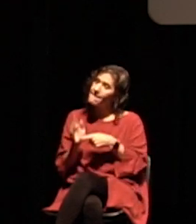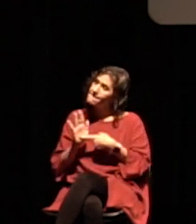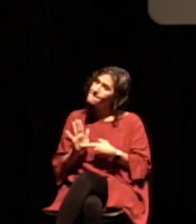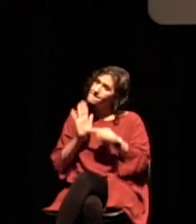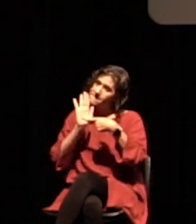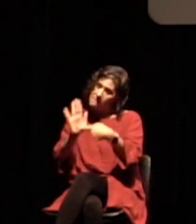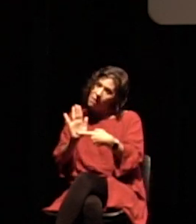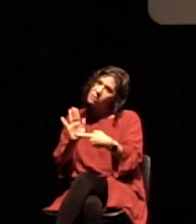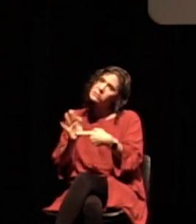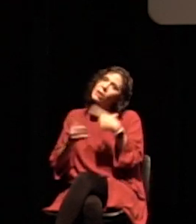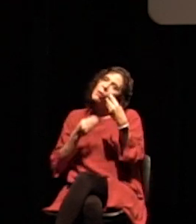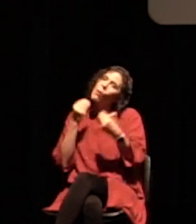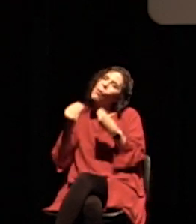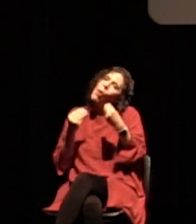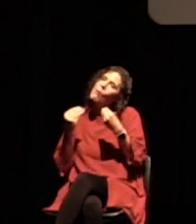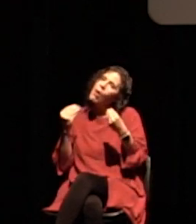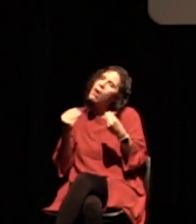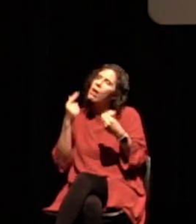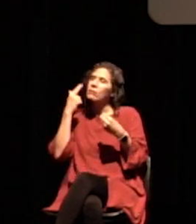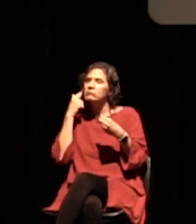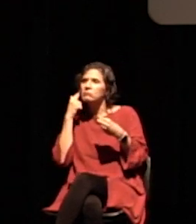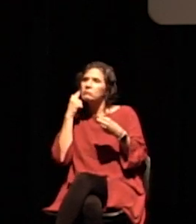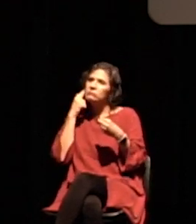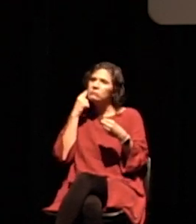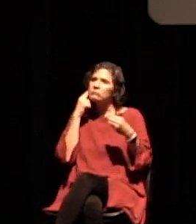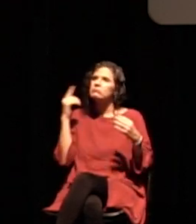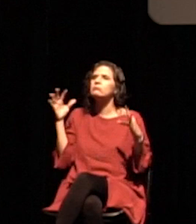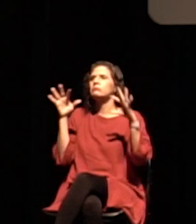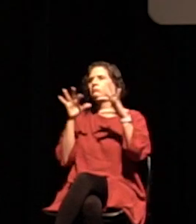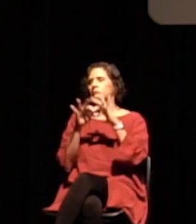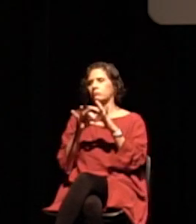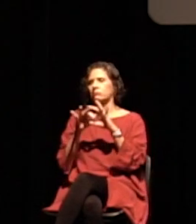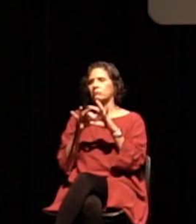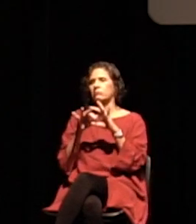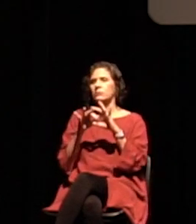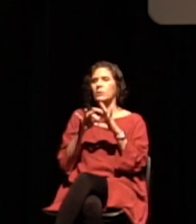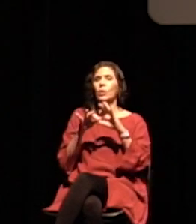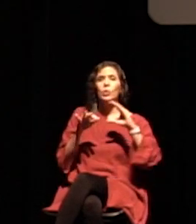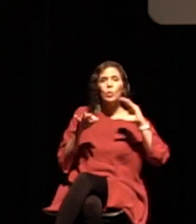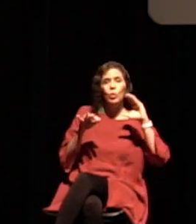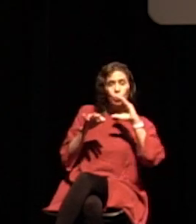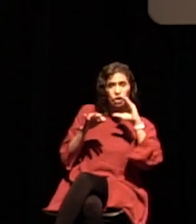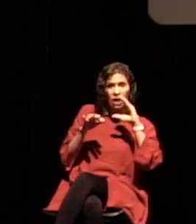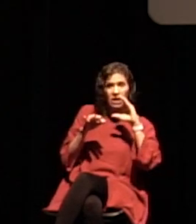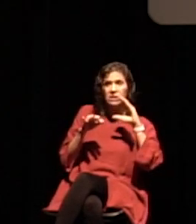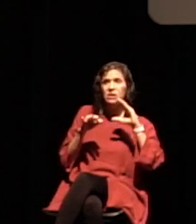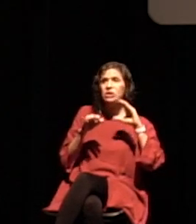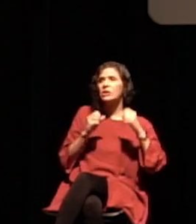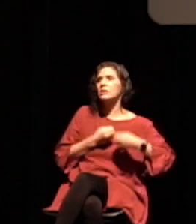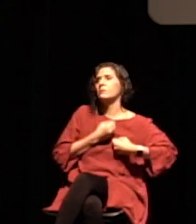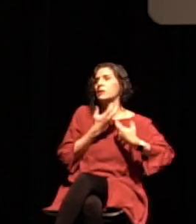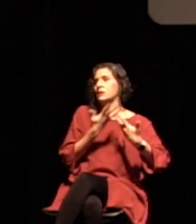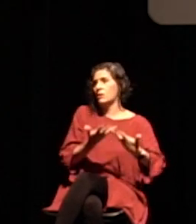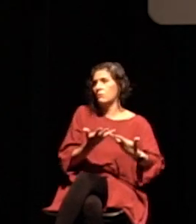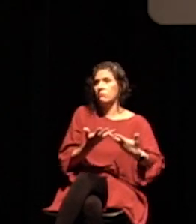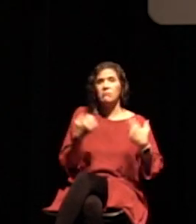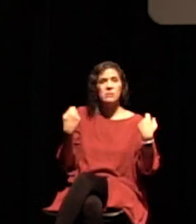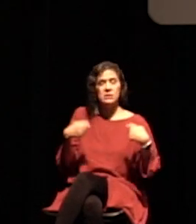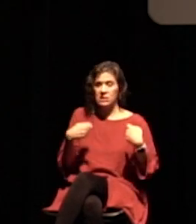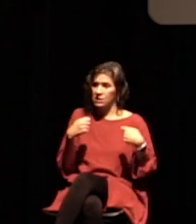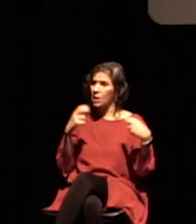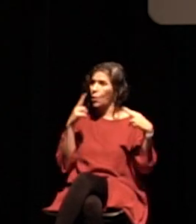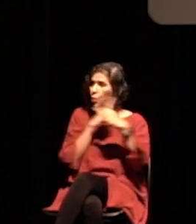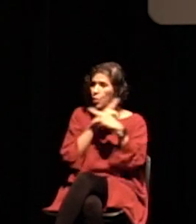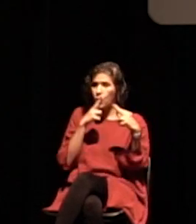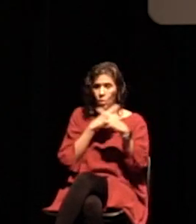demonstra cabalmente essa associação entre essa urgência expressiva, né? Acho que o trabalho, o